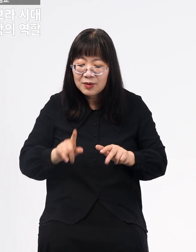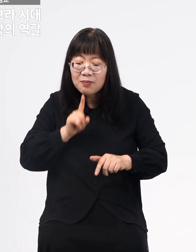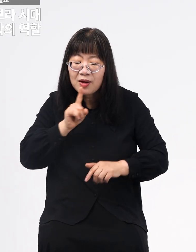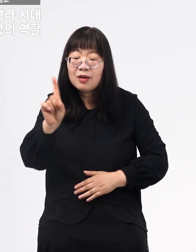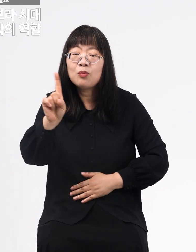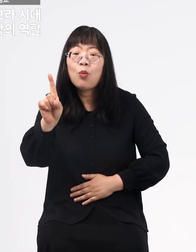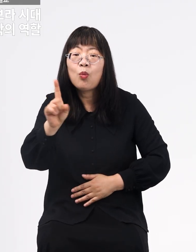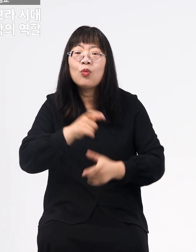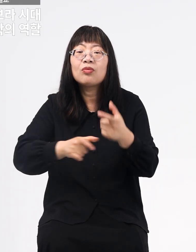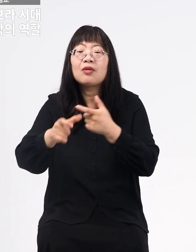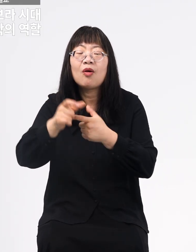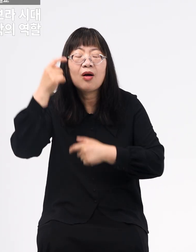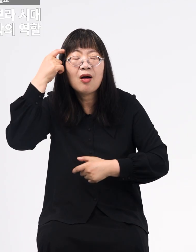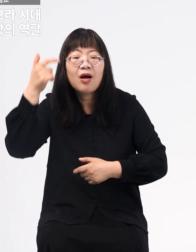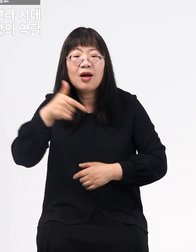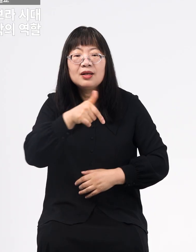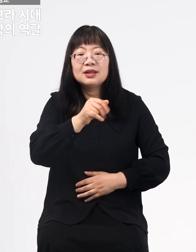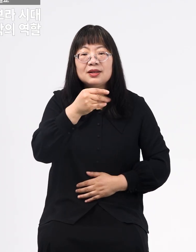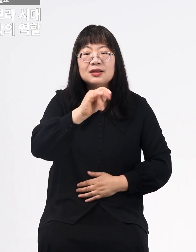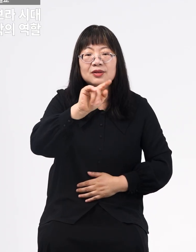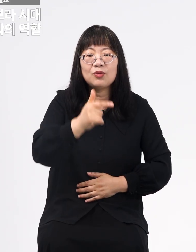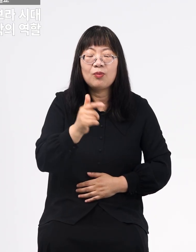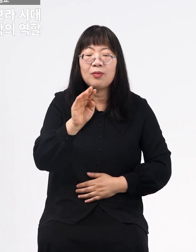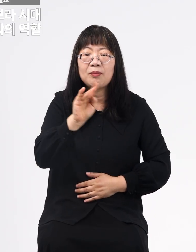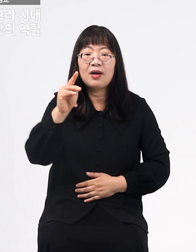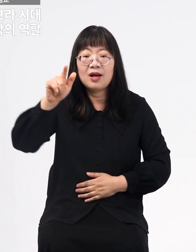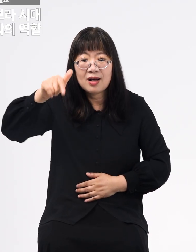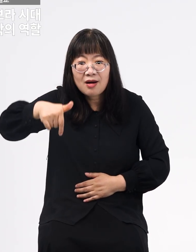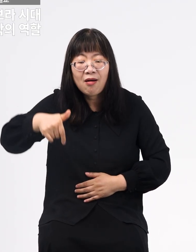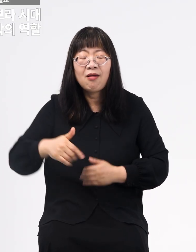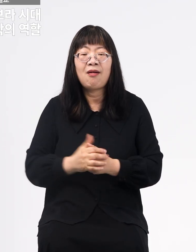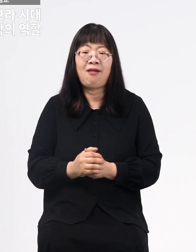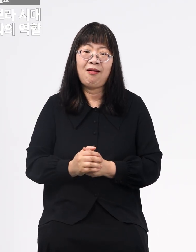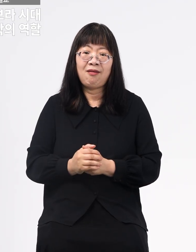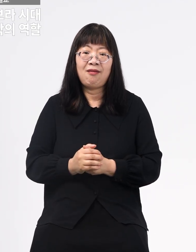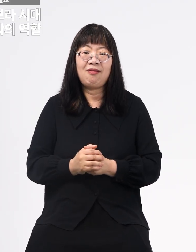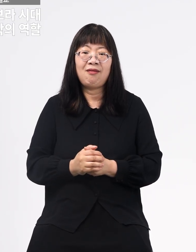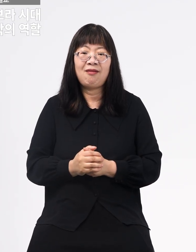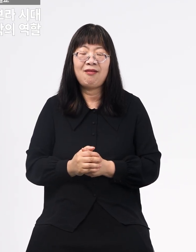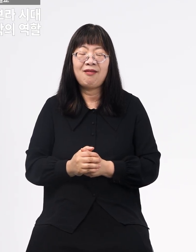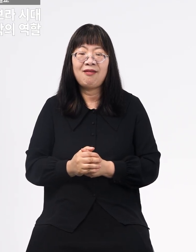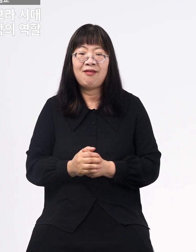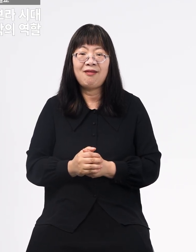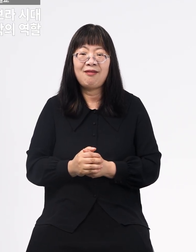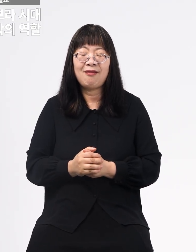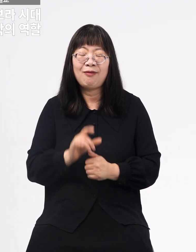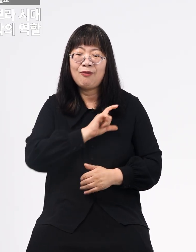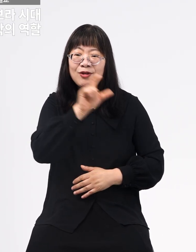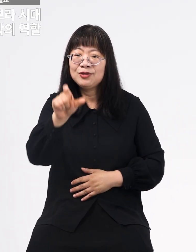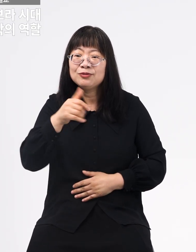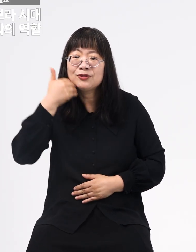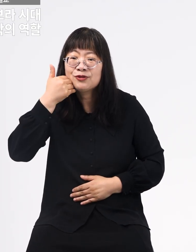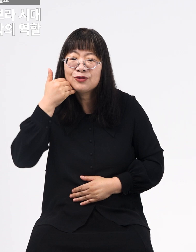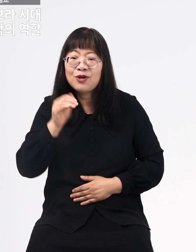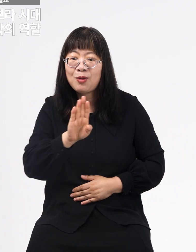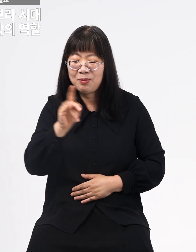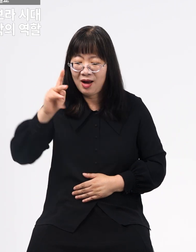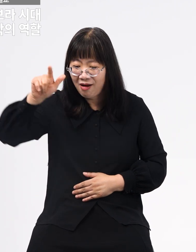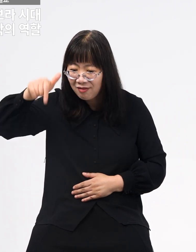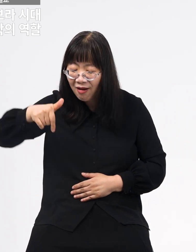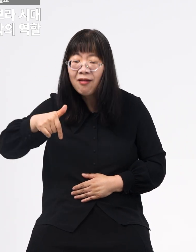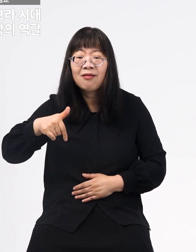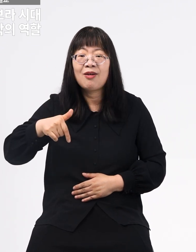기드온, 바락. 여기 누가 얹어져 있어요?